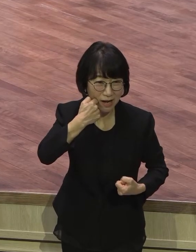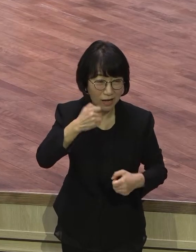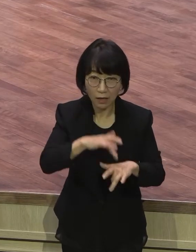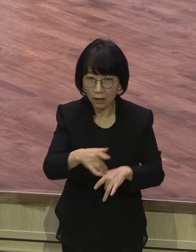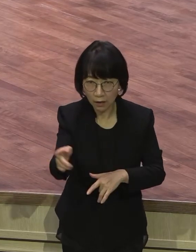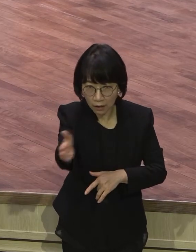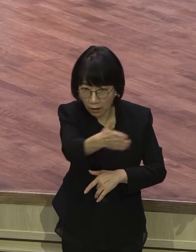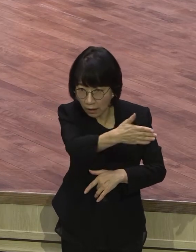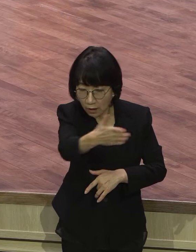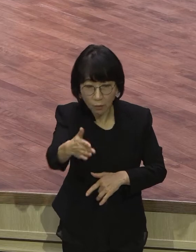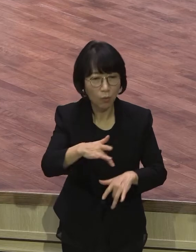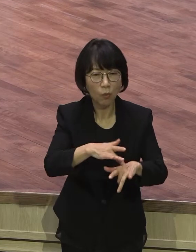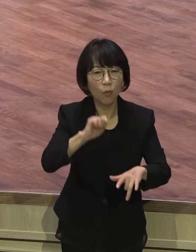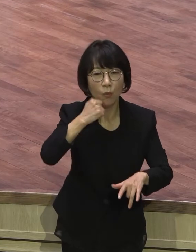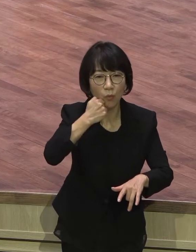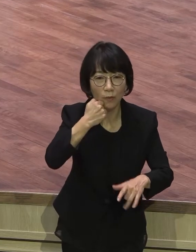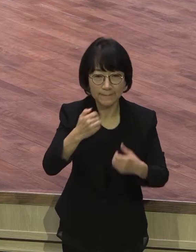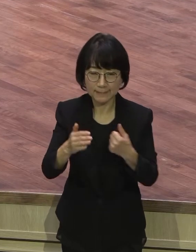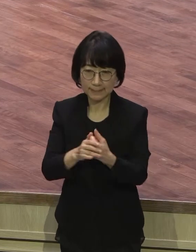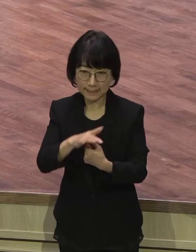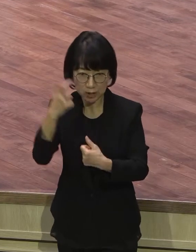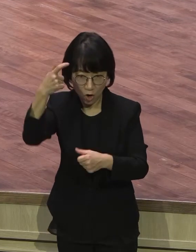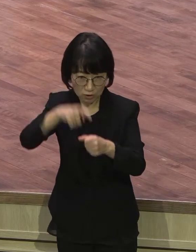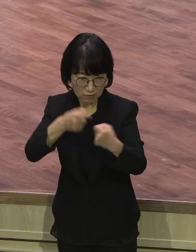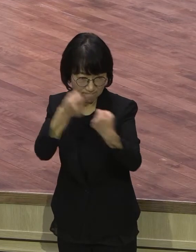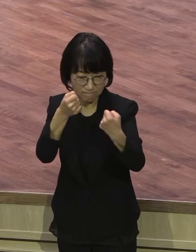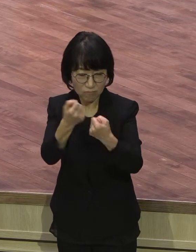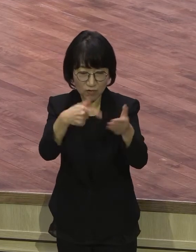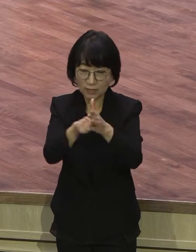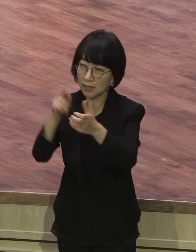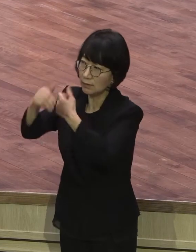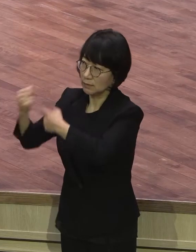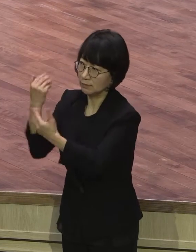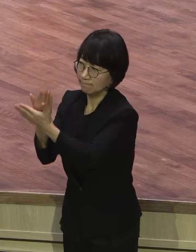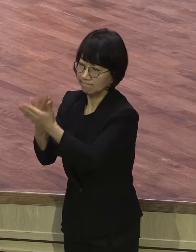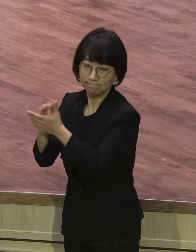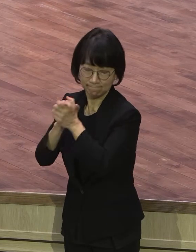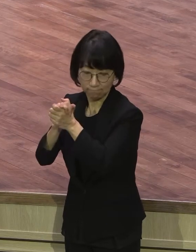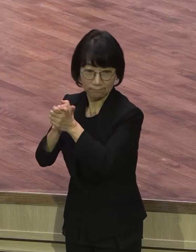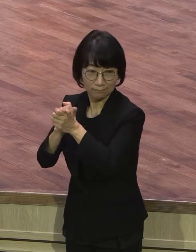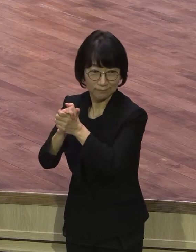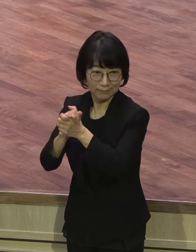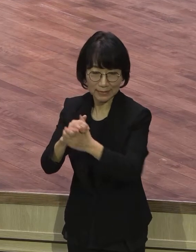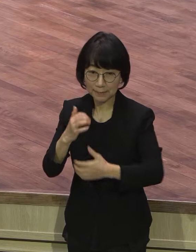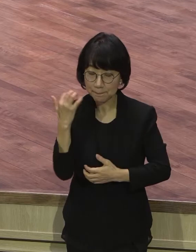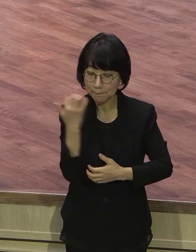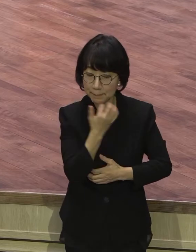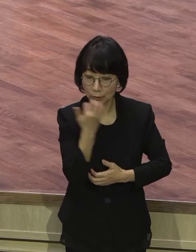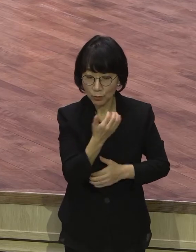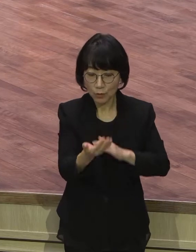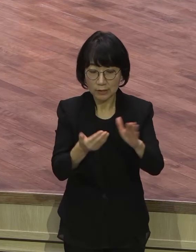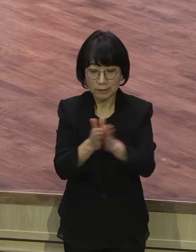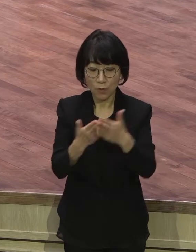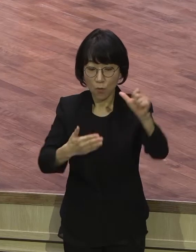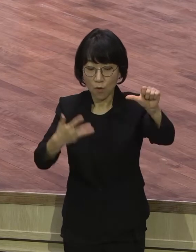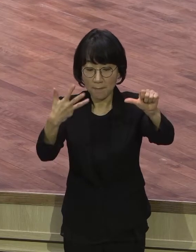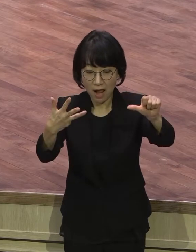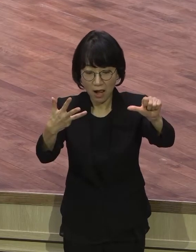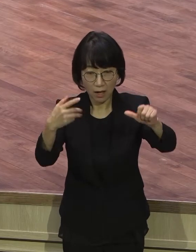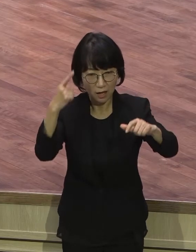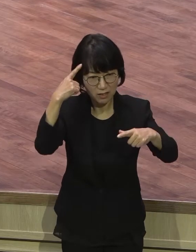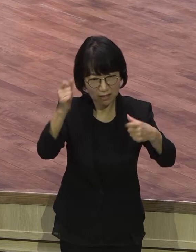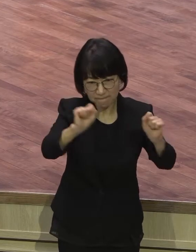사단의 공격에서 이길 수 있도록 하나님이 힘을 주옵소서. 베드로전서 5장 8절에 근신하라 깨어라 너희의 대적